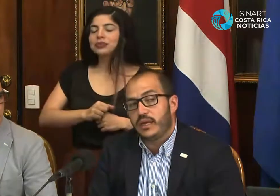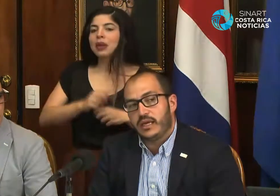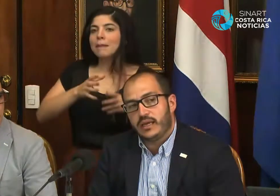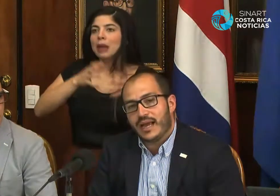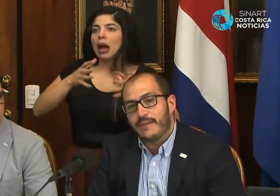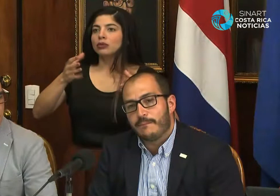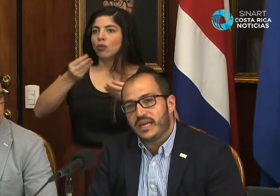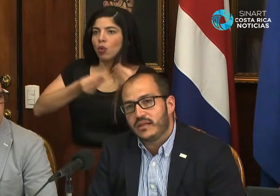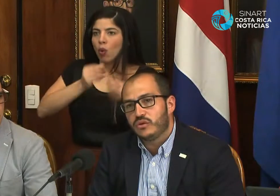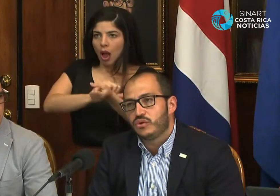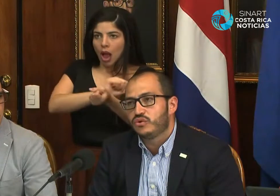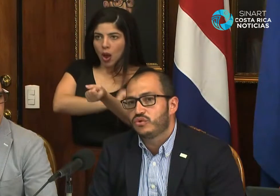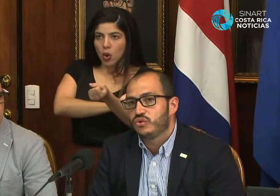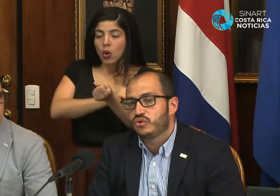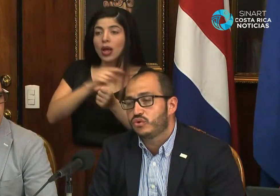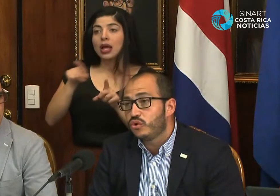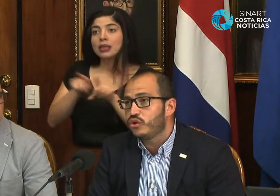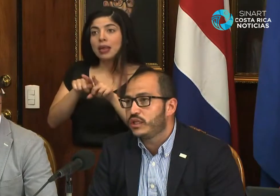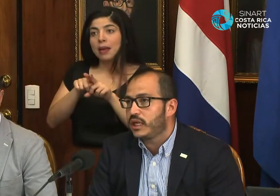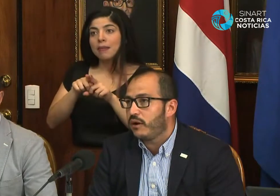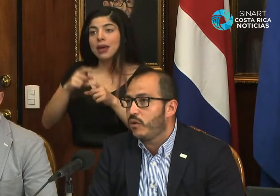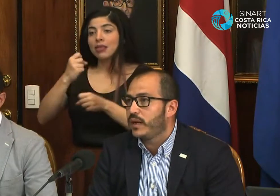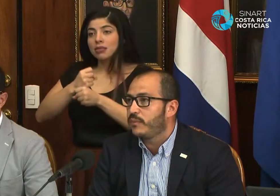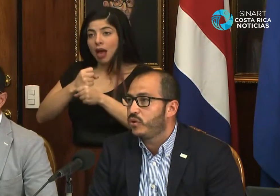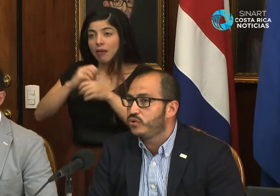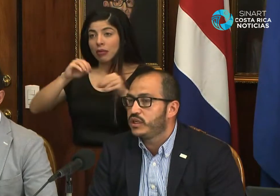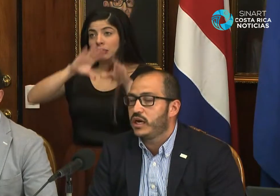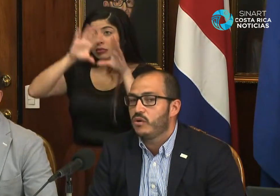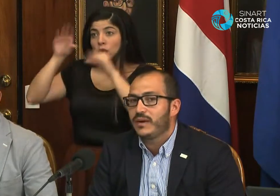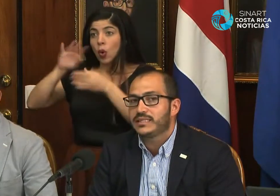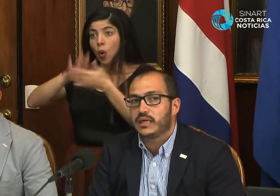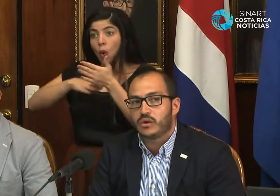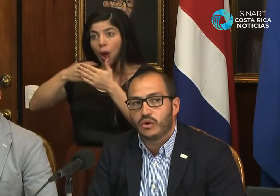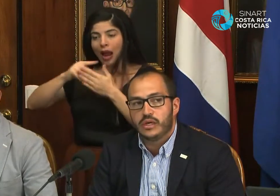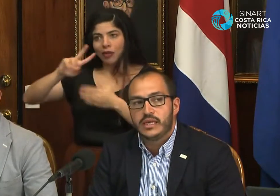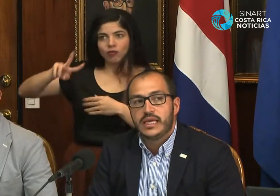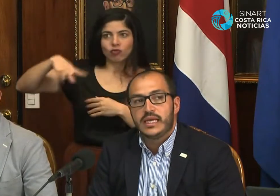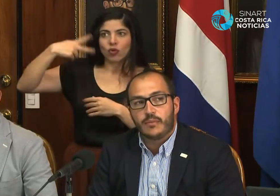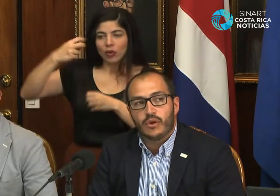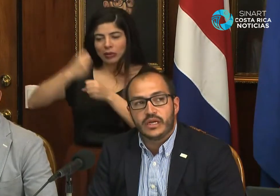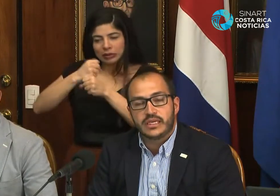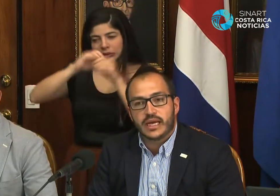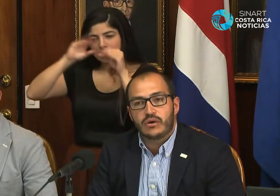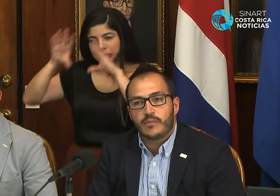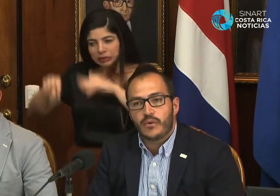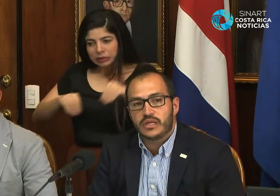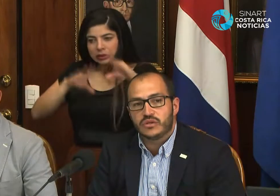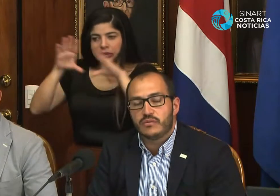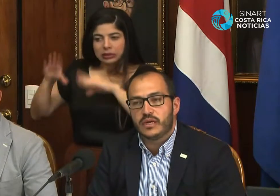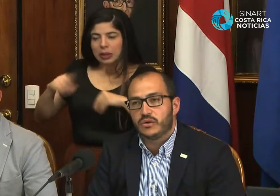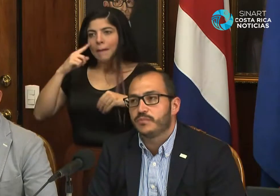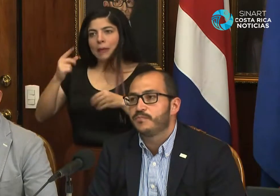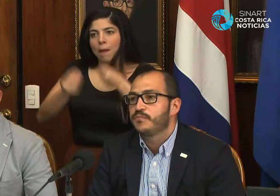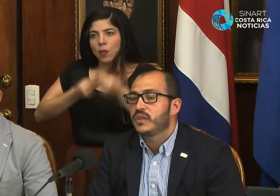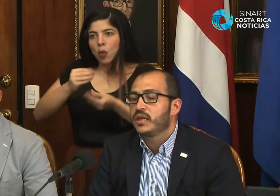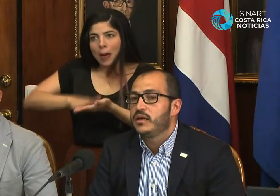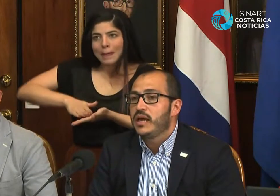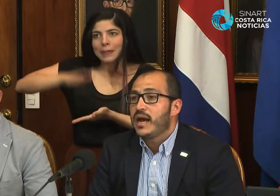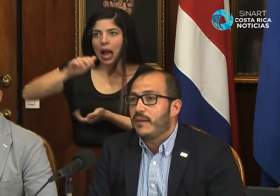están ampliando sus turnos de trabajo para producir aún más alcohol y poder llegar a una población